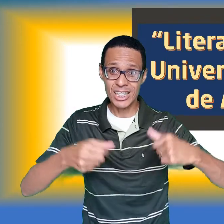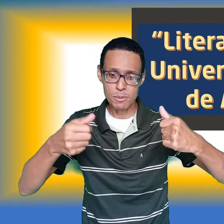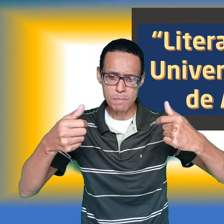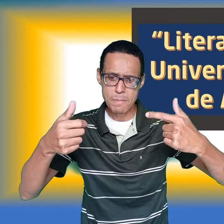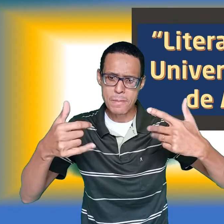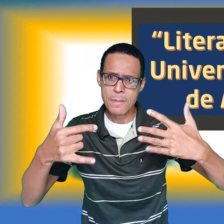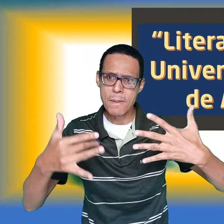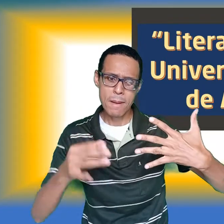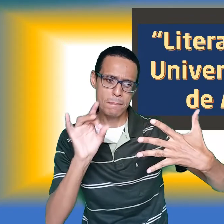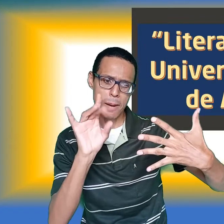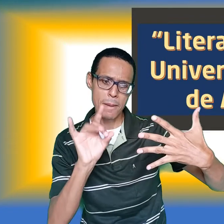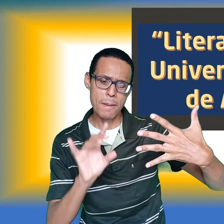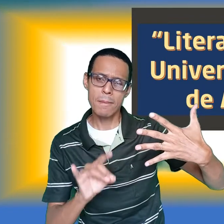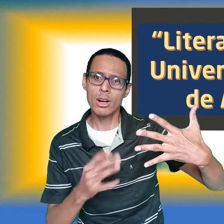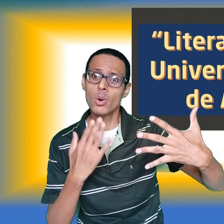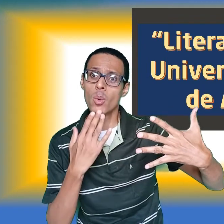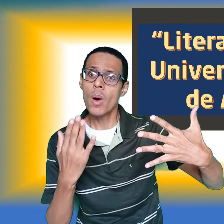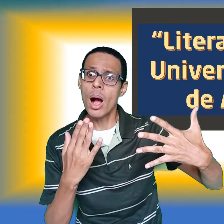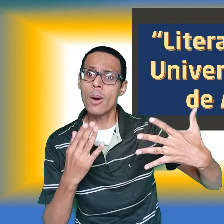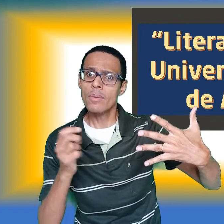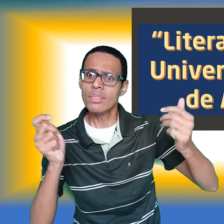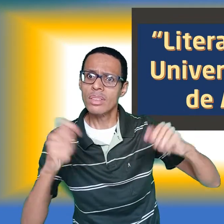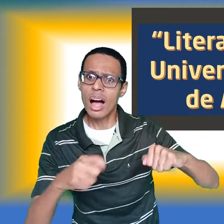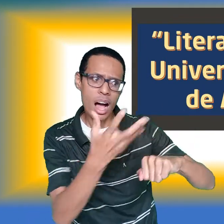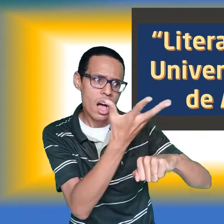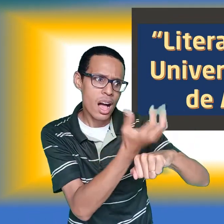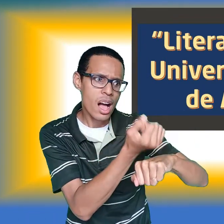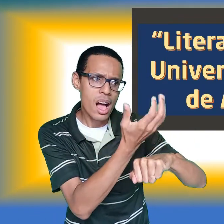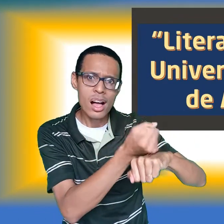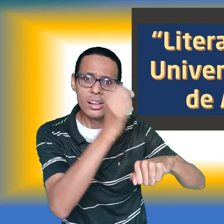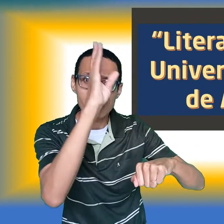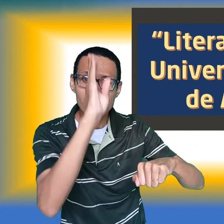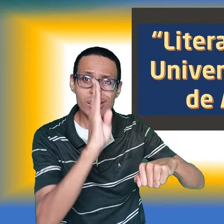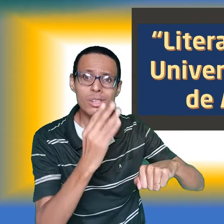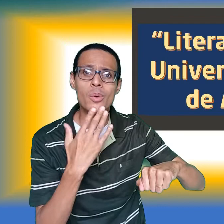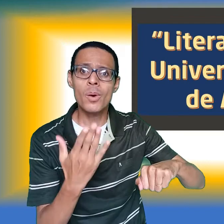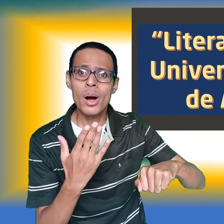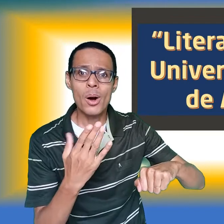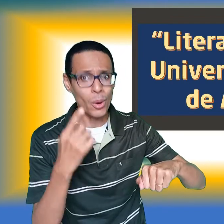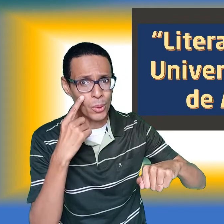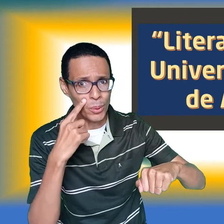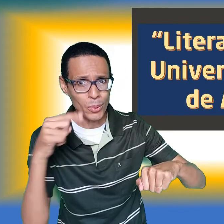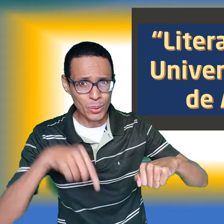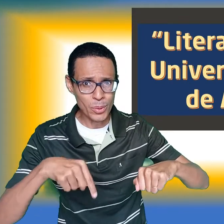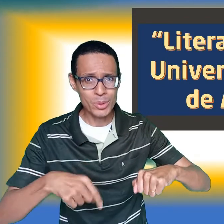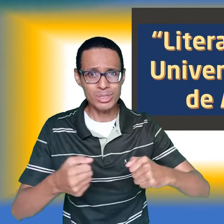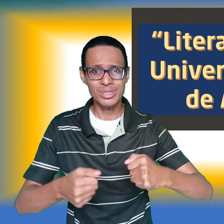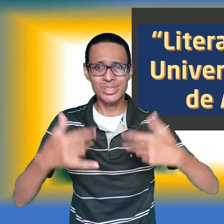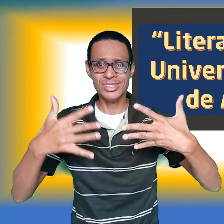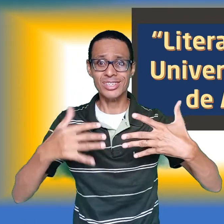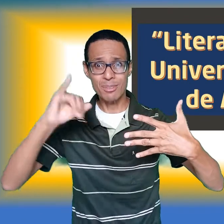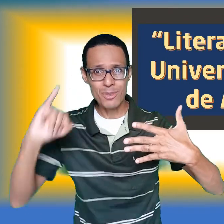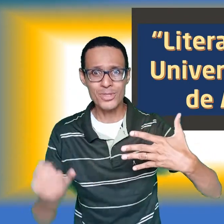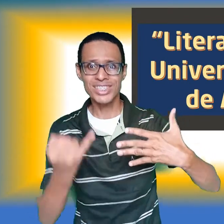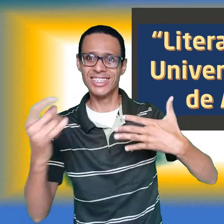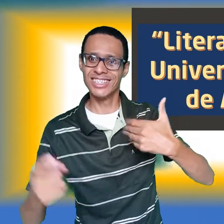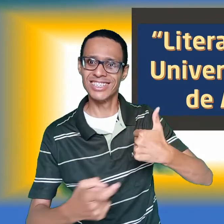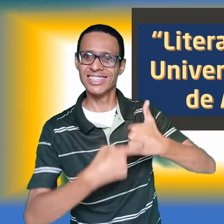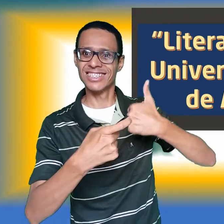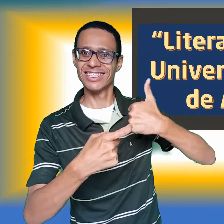Já corre na descrição e veja quais os títulos você pode fazer o download gratuito. E aproveita e já deixa o